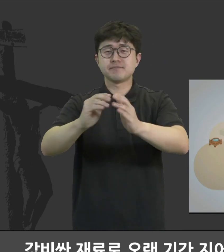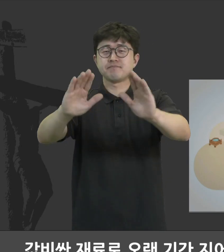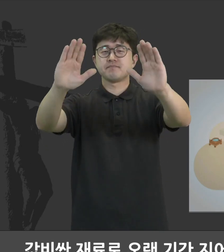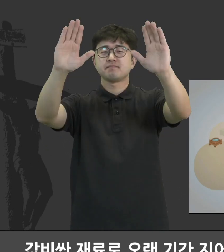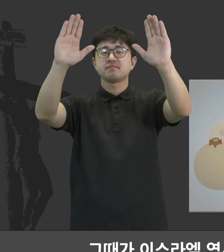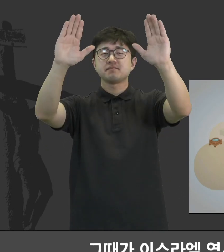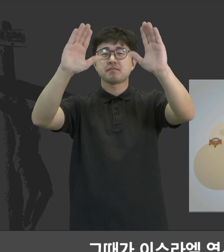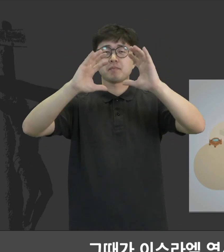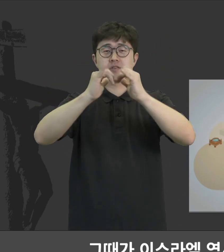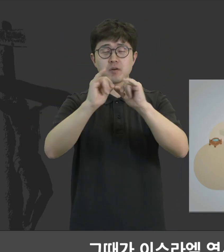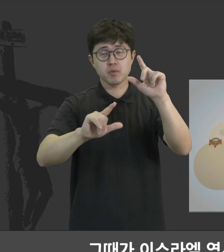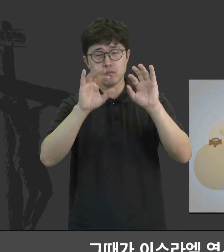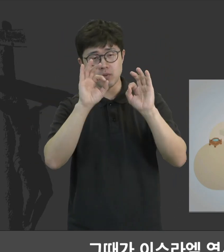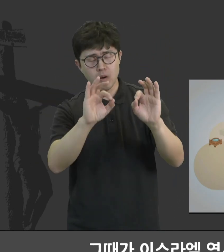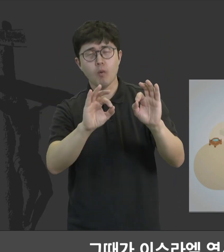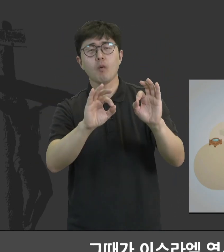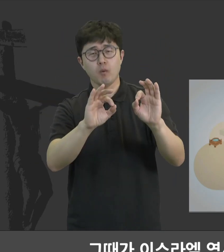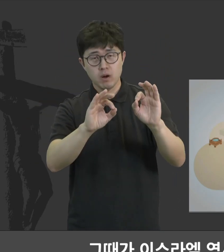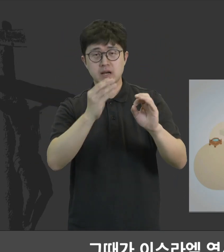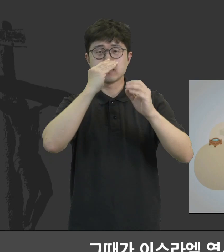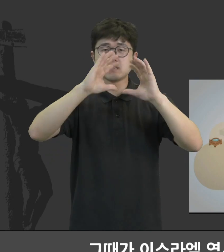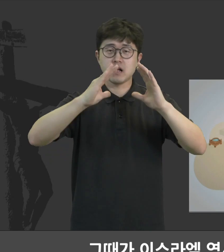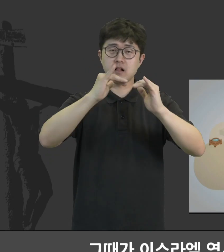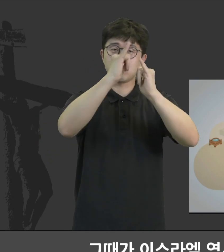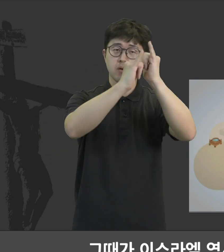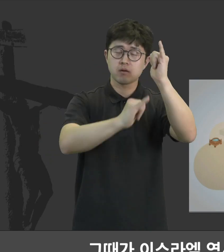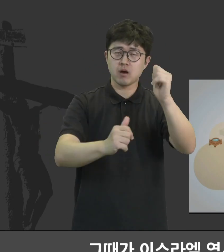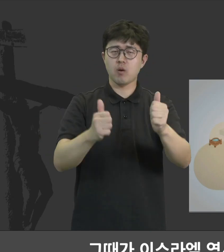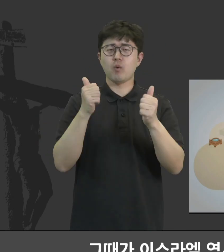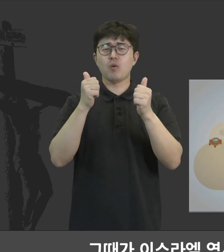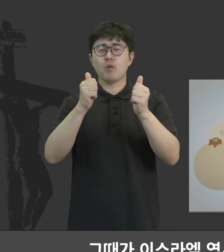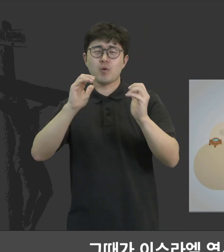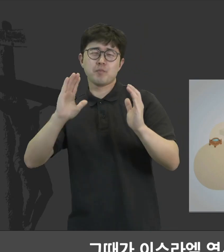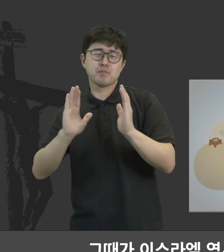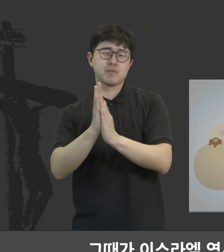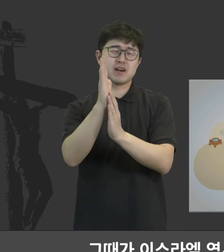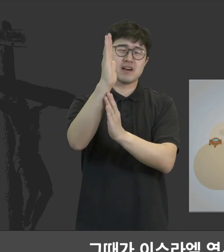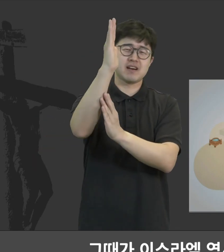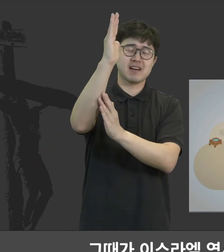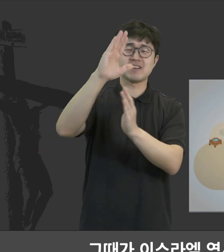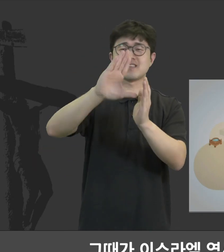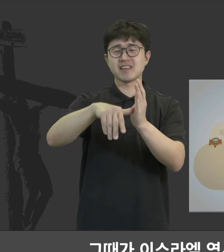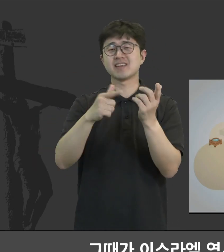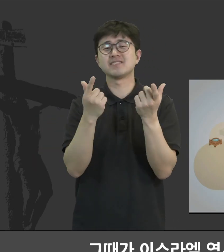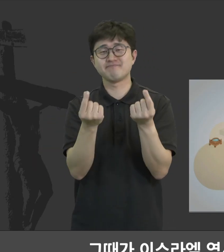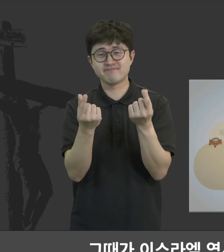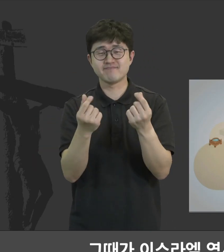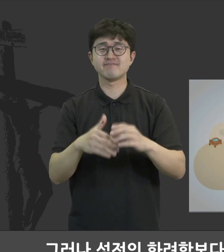상상해보면 그때가 이스라엘 역사에서 가장 영광스러운 시기였다는 생각이 들 것입니다.